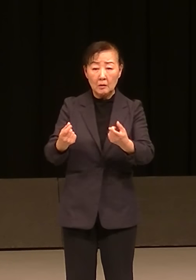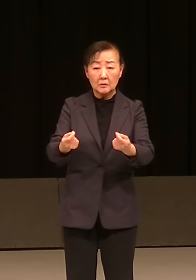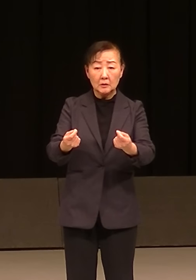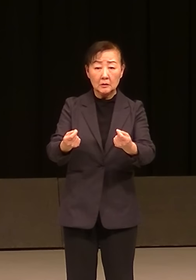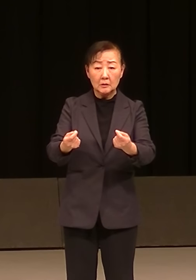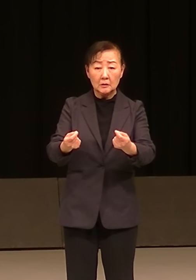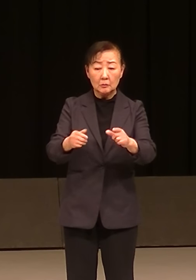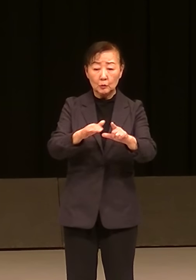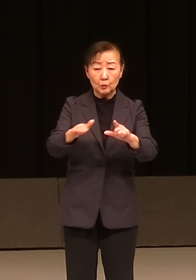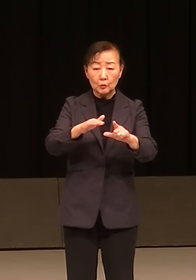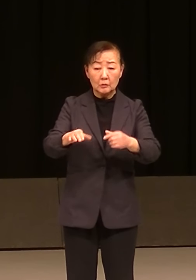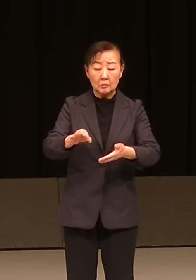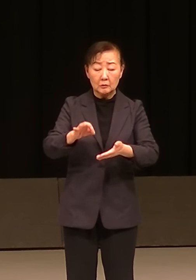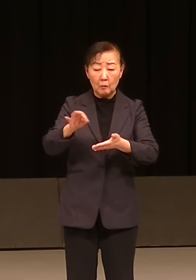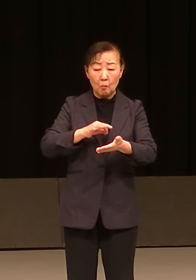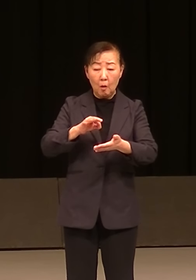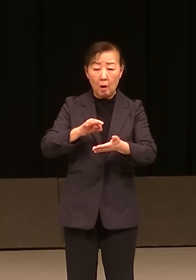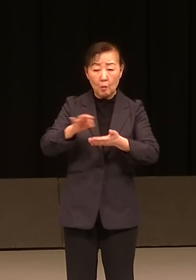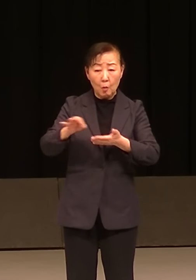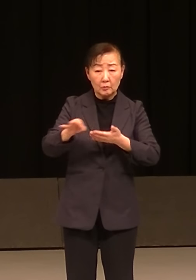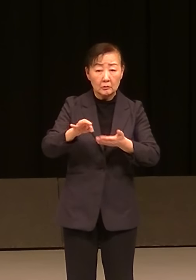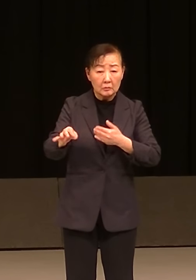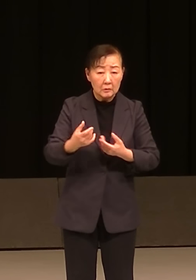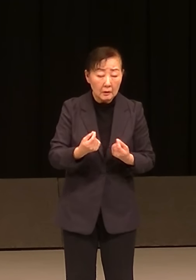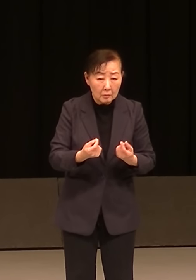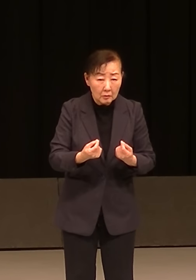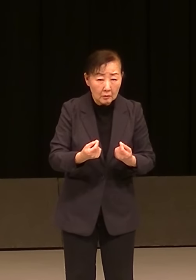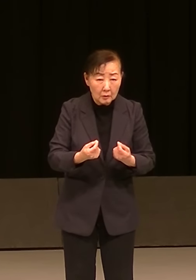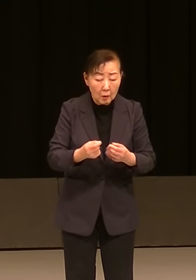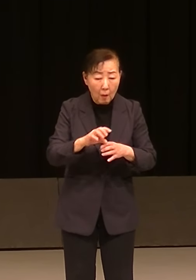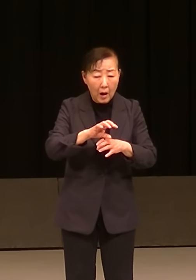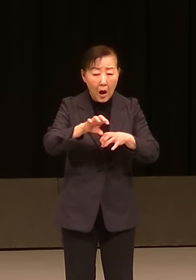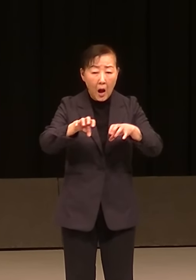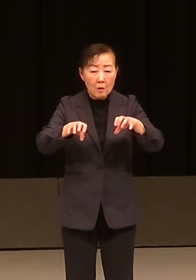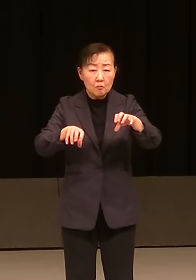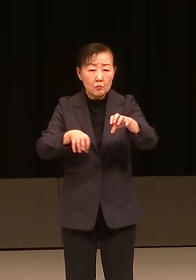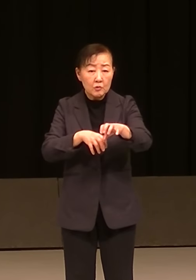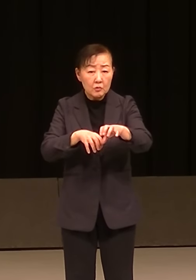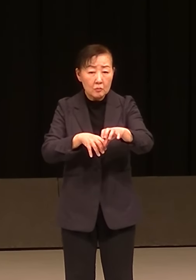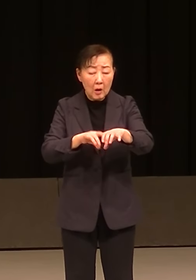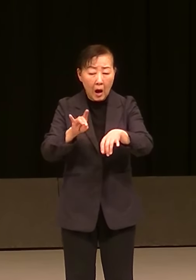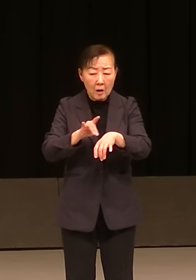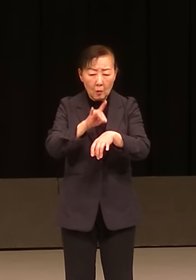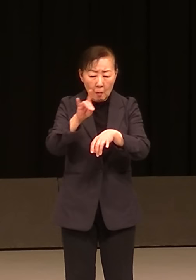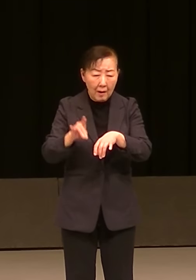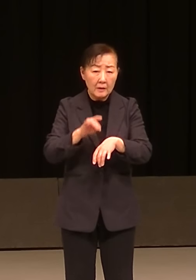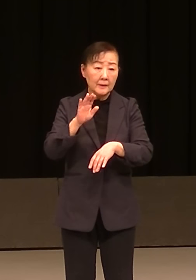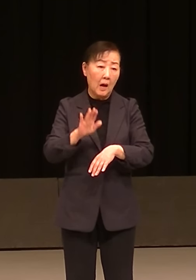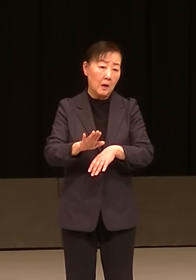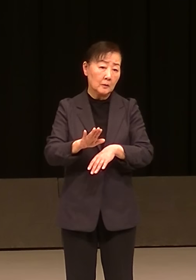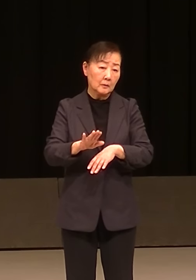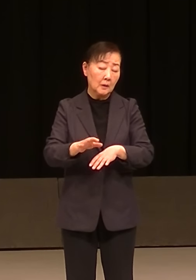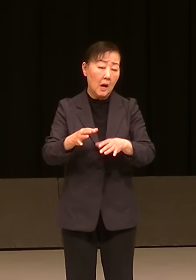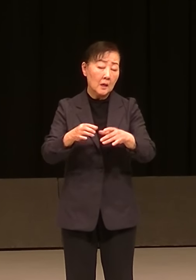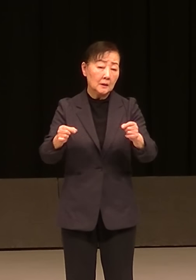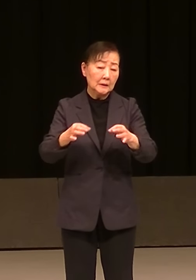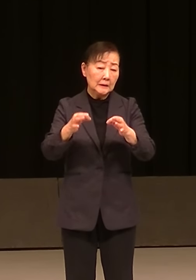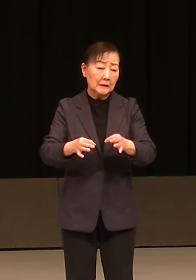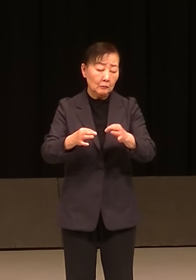水準で購入し続けている。だそこには大きな矛盾というかこのごまかしがあるわけで、日銀も困